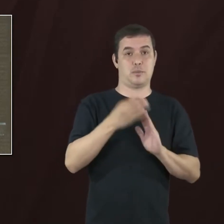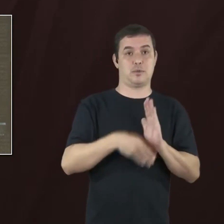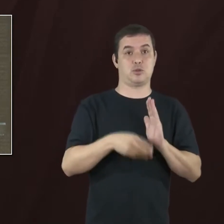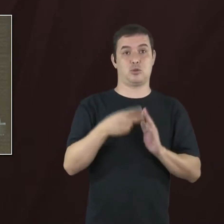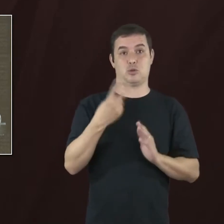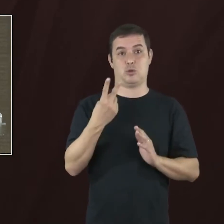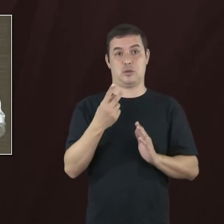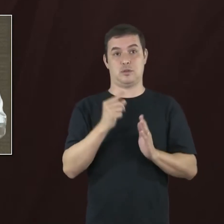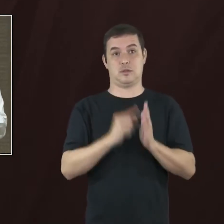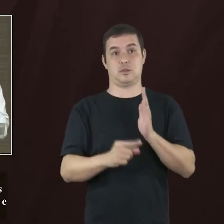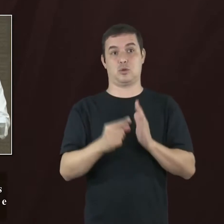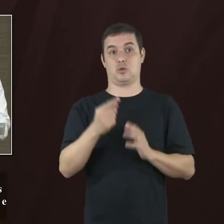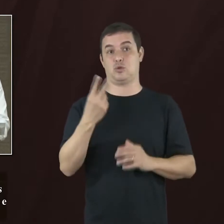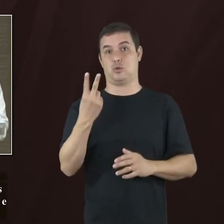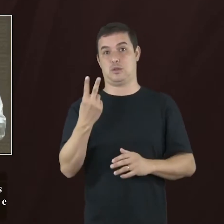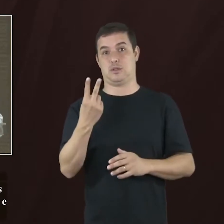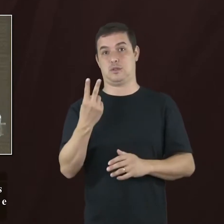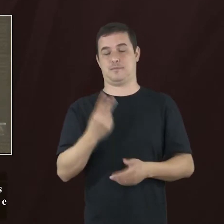2,2.